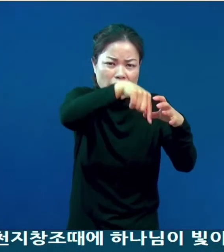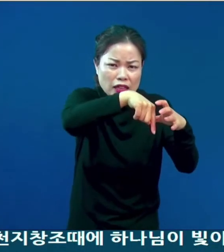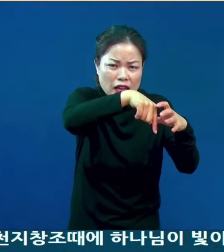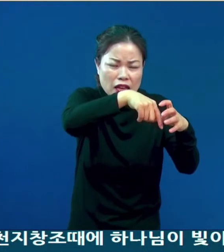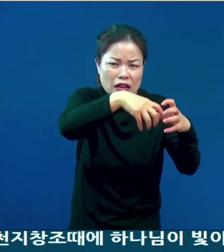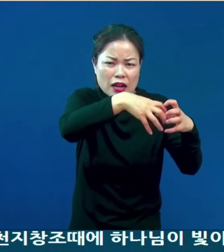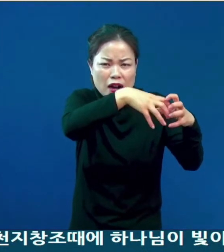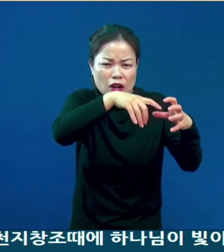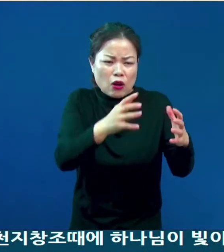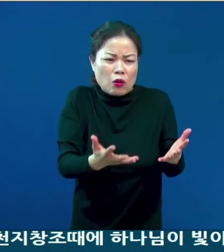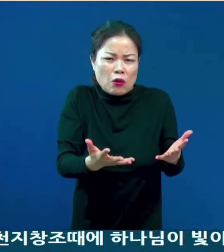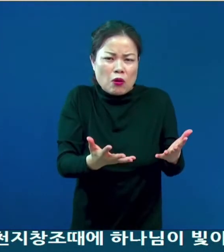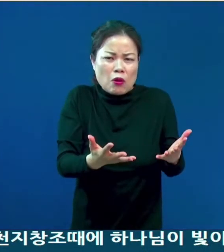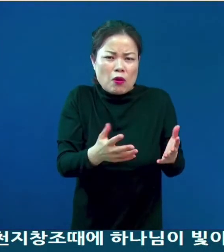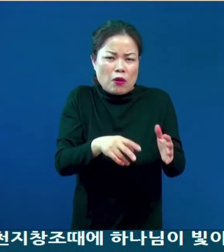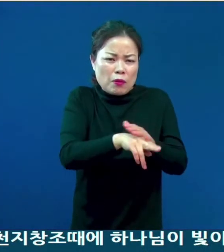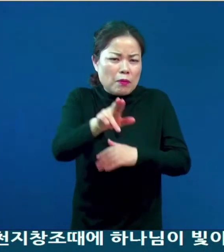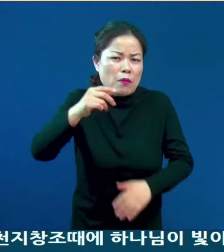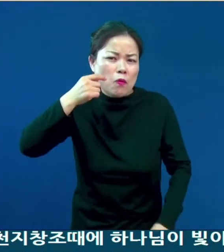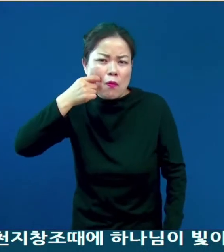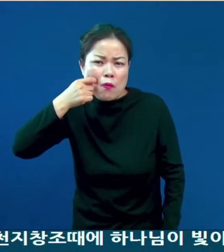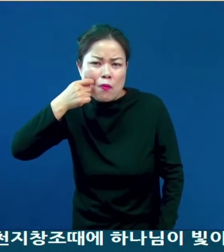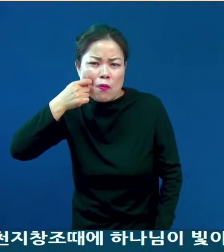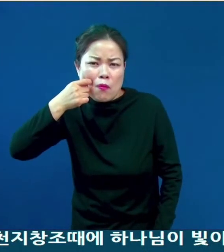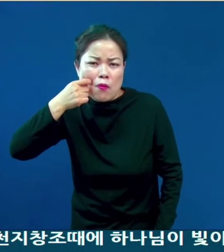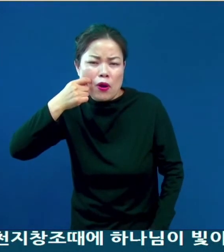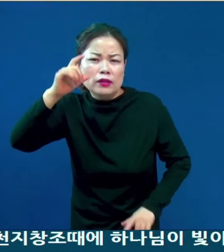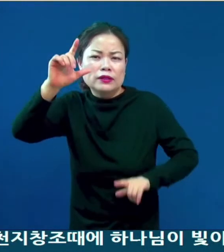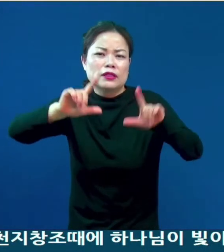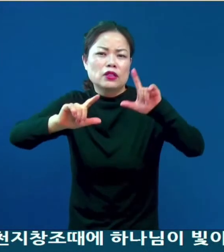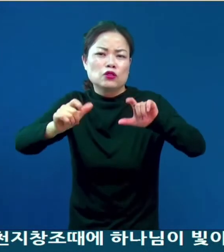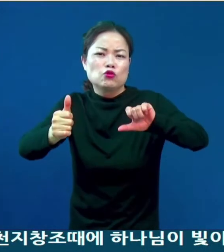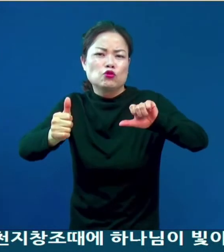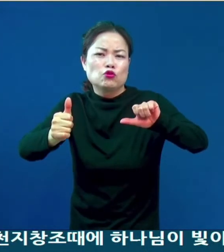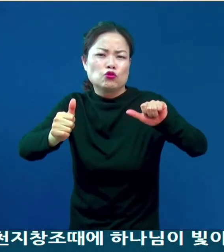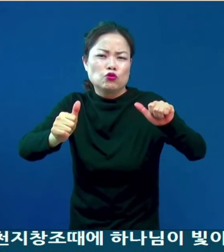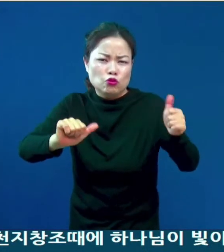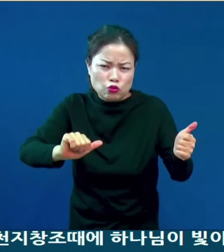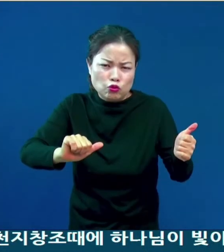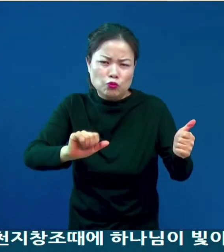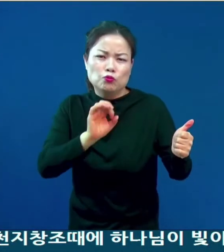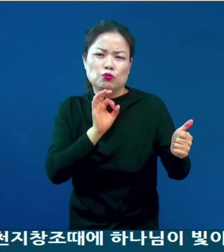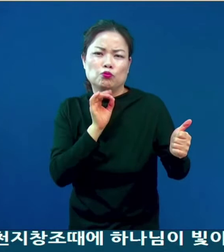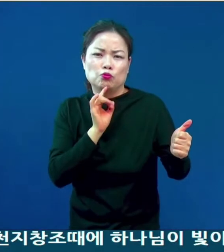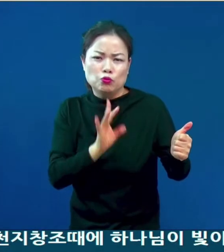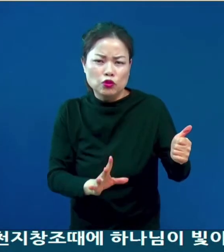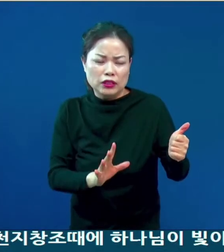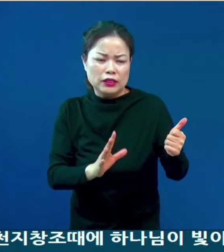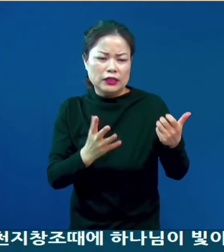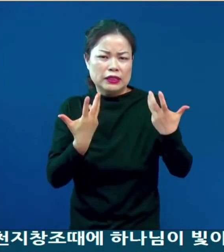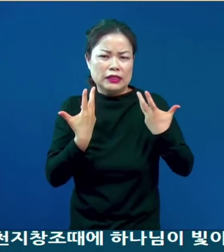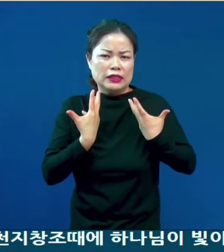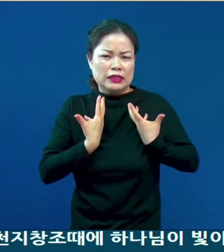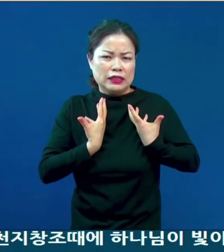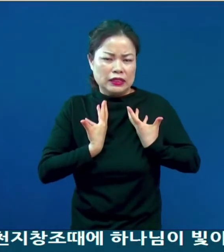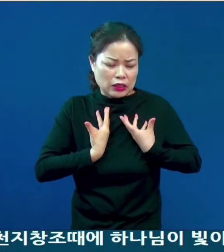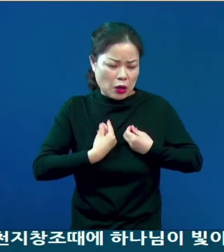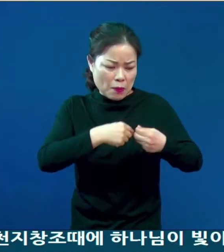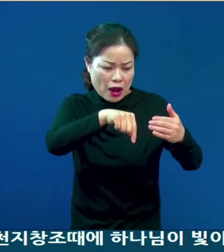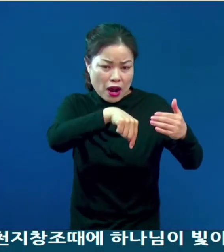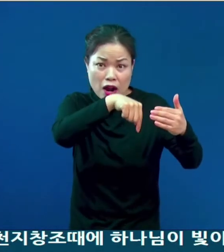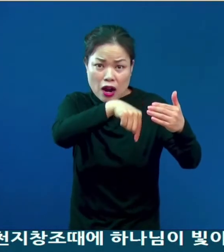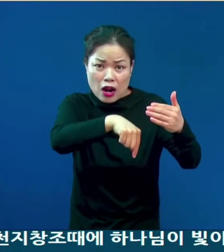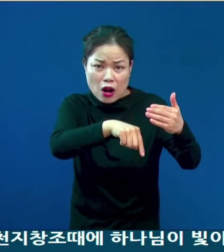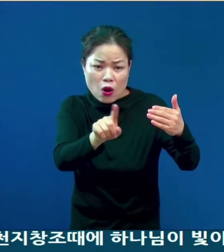걸려서 이러지도 못하고 저러지도 못하고 죽을 수밖에 없었던 그 절망적인 그 나락 가운데서